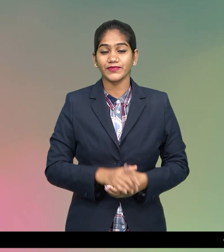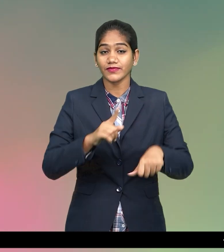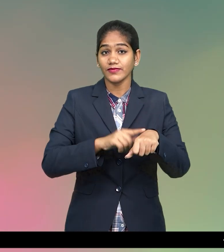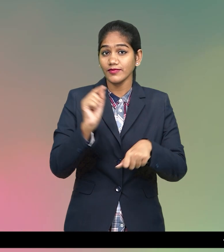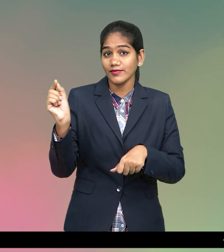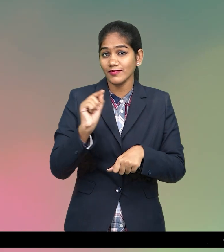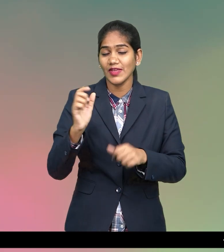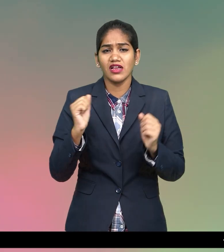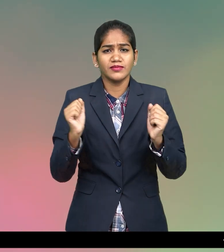చలికాలంలో